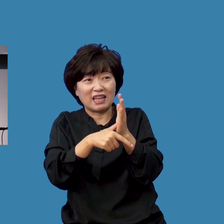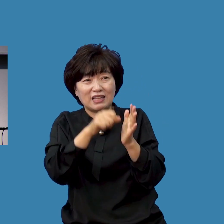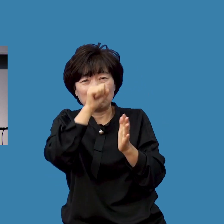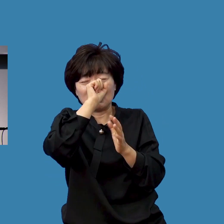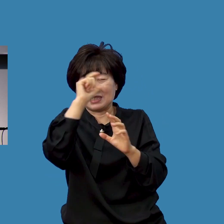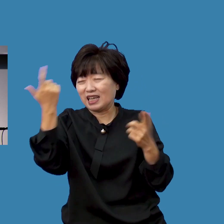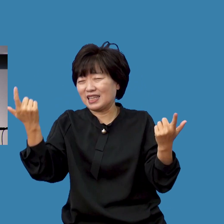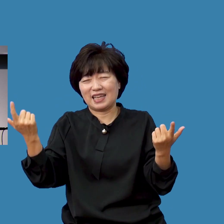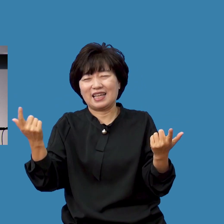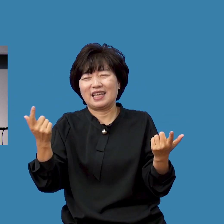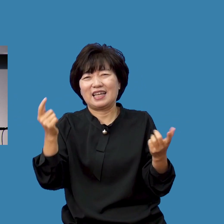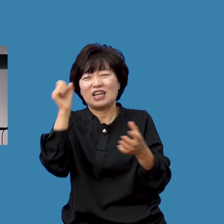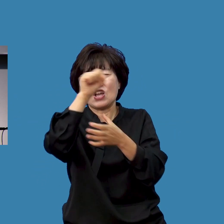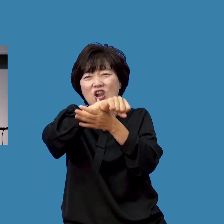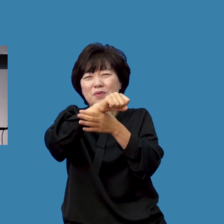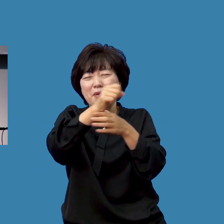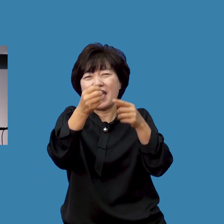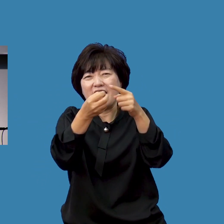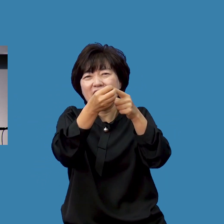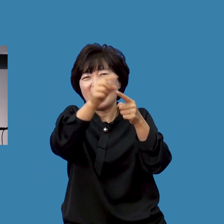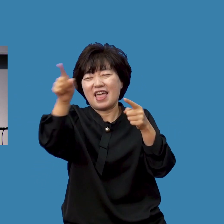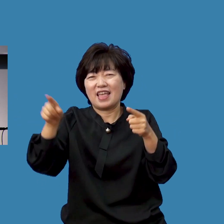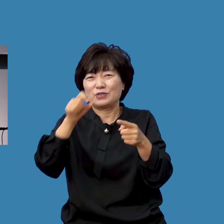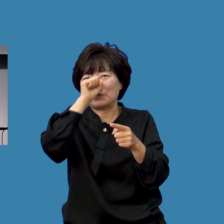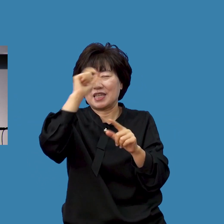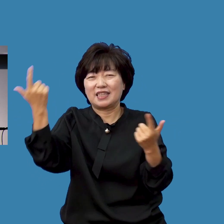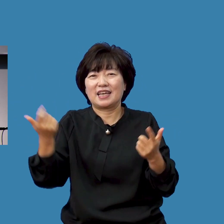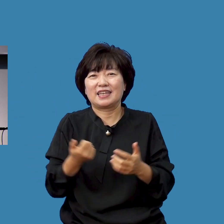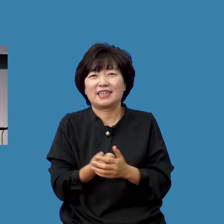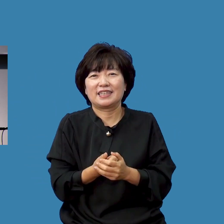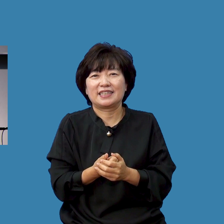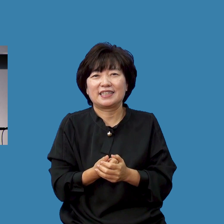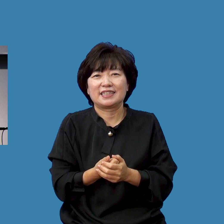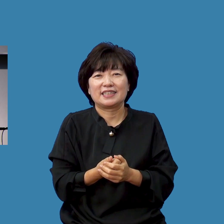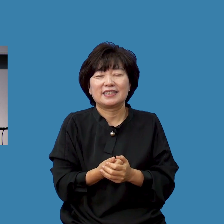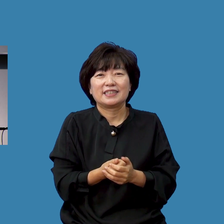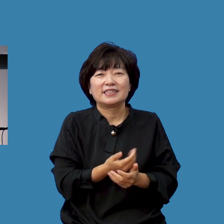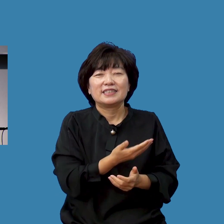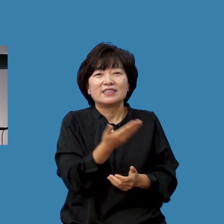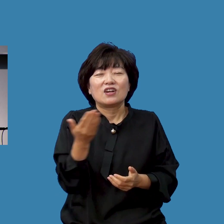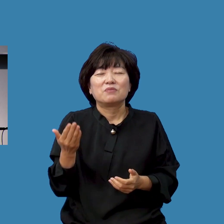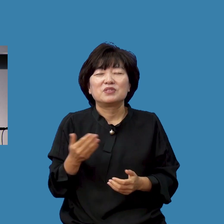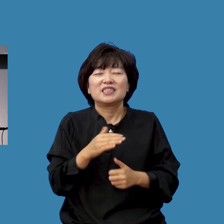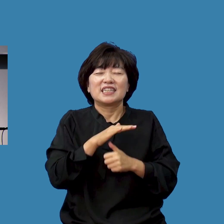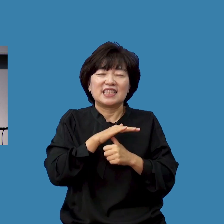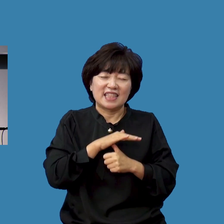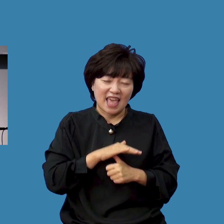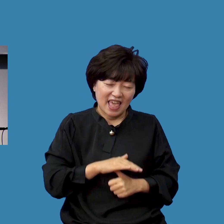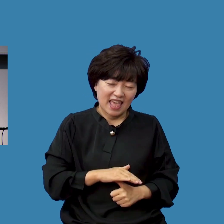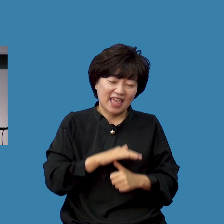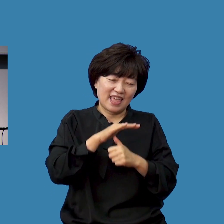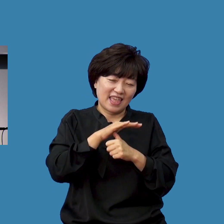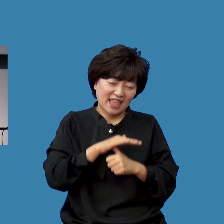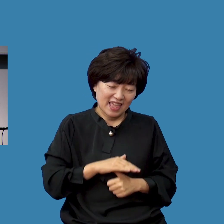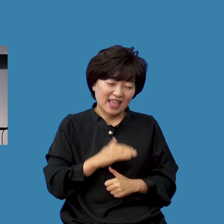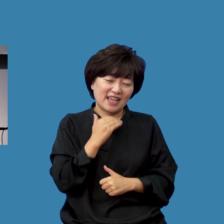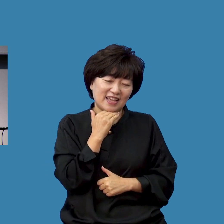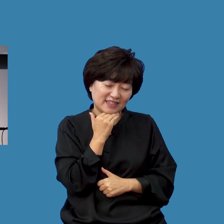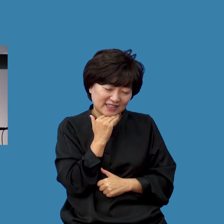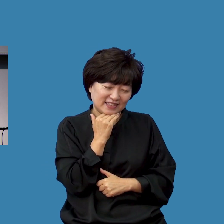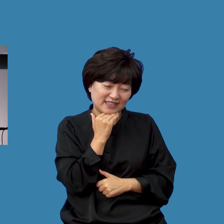그래서 실제로 추수해야 될 때 별로 좋은 그 추수를 얻지 못해요. 여름은 말이에요 여러분,